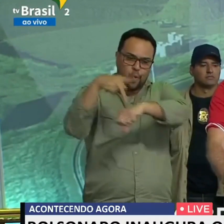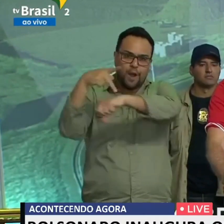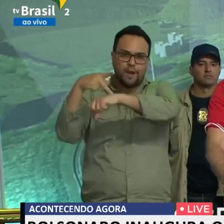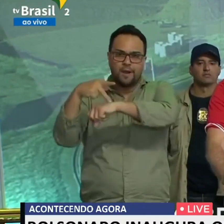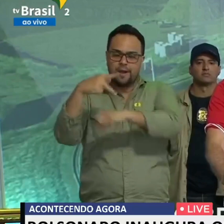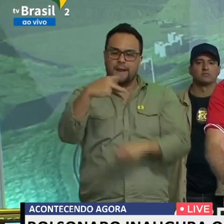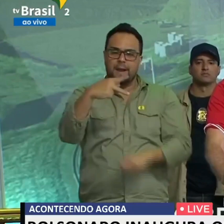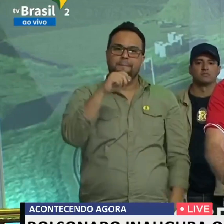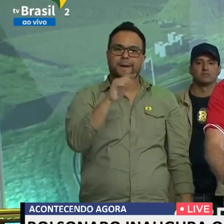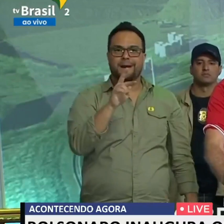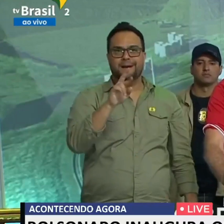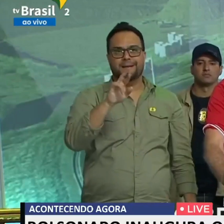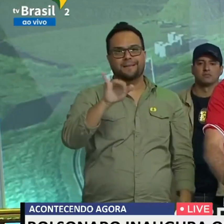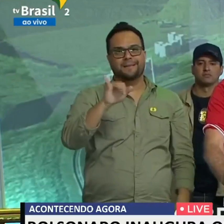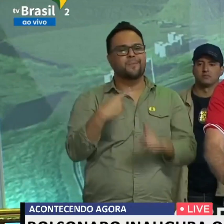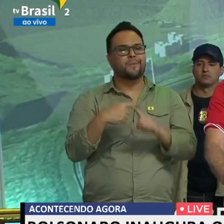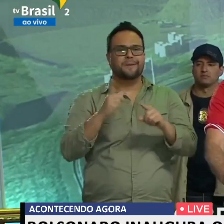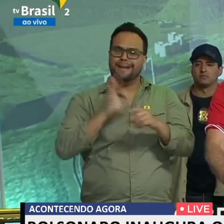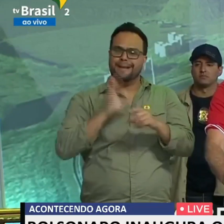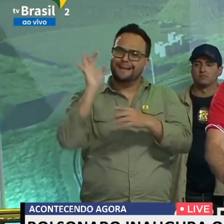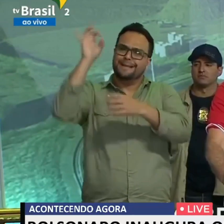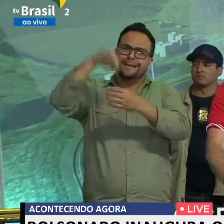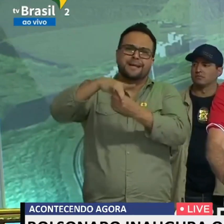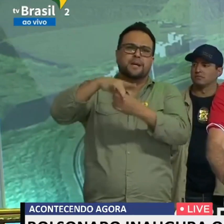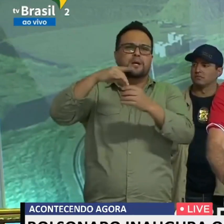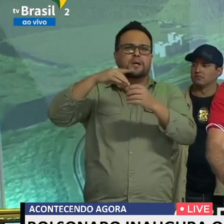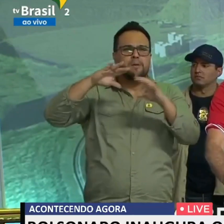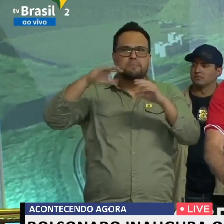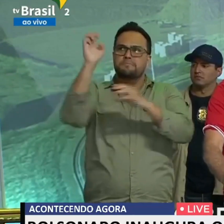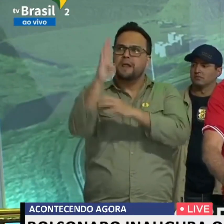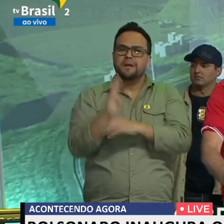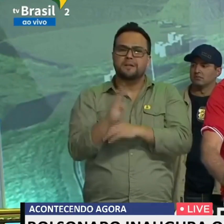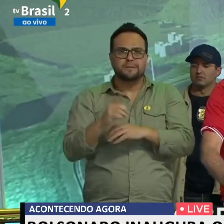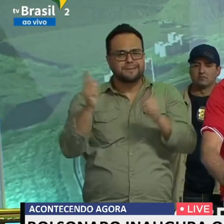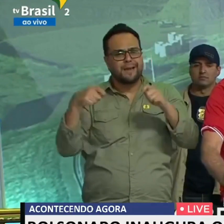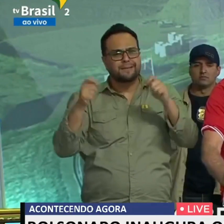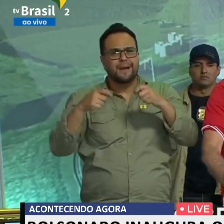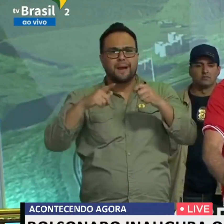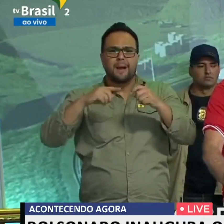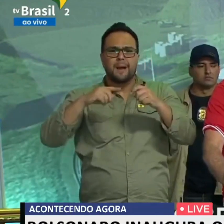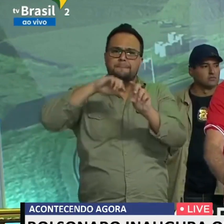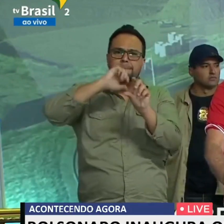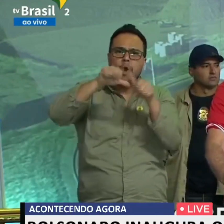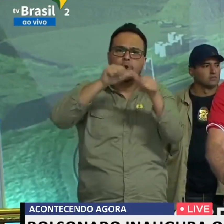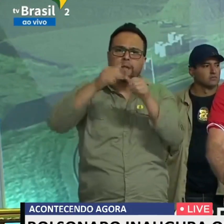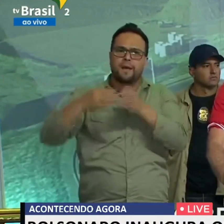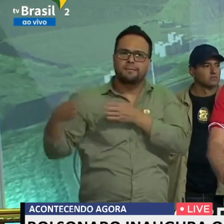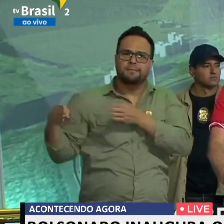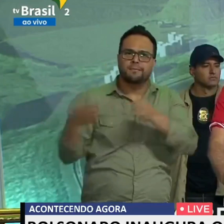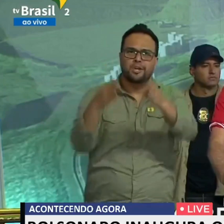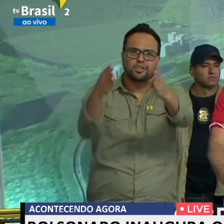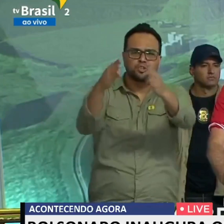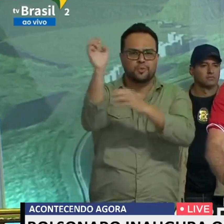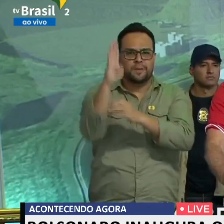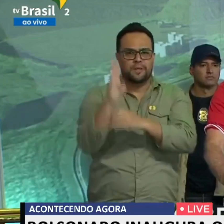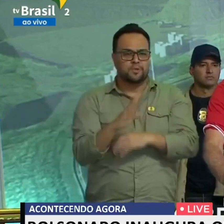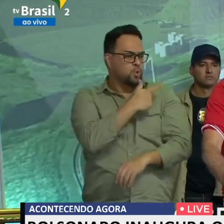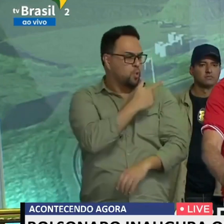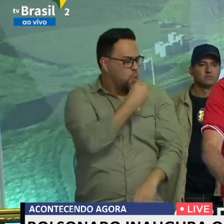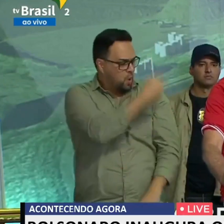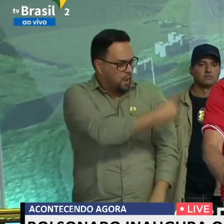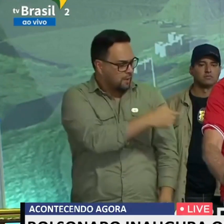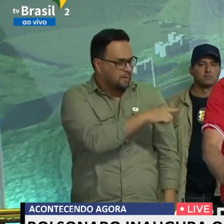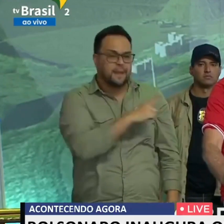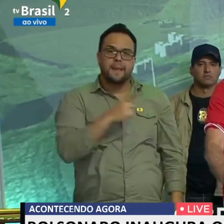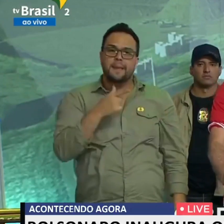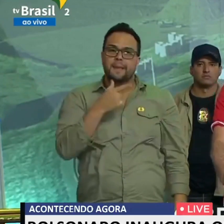nós temos tudo, como estamos fazendo, para mudar o destino do Brasil. Aqui do meu lado tem um